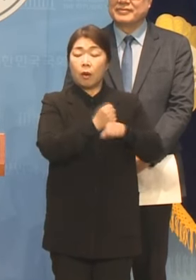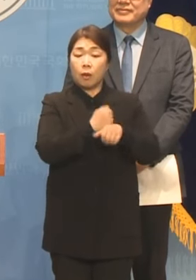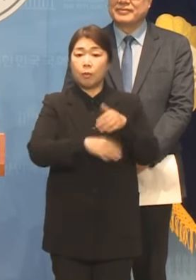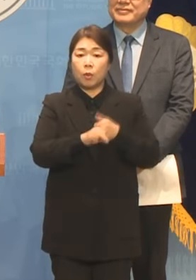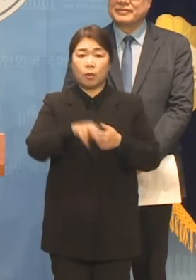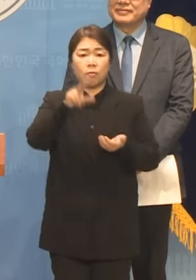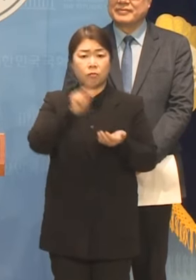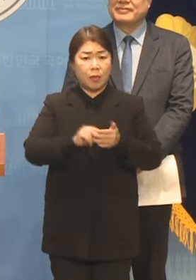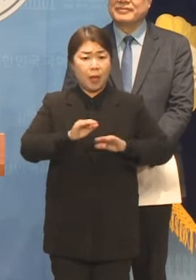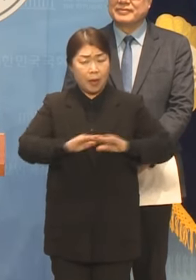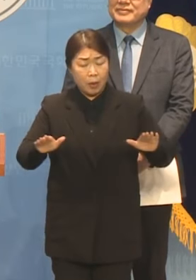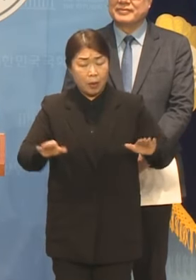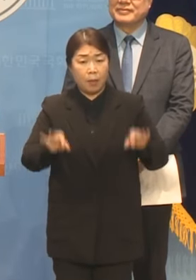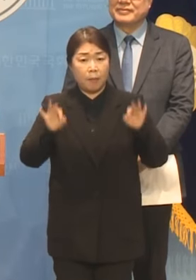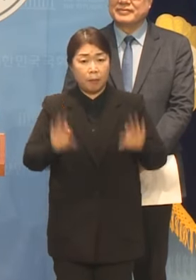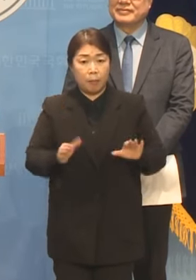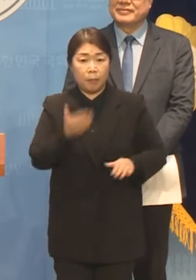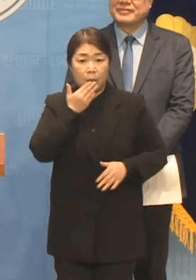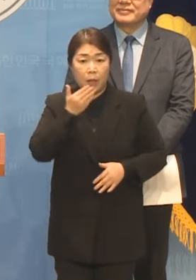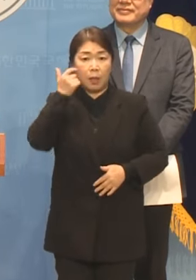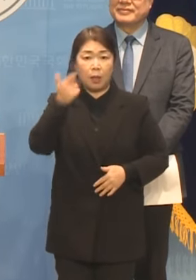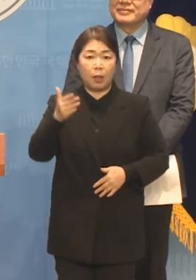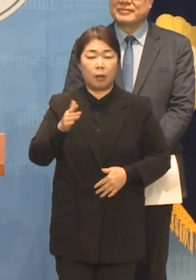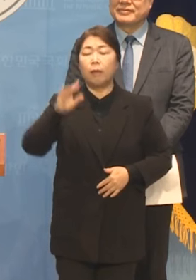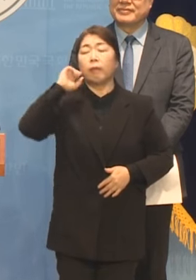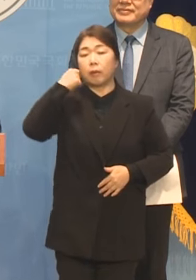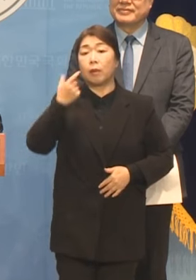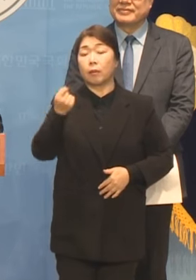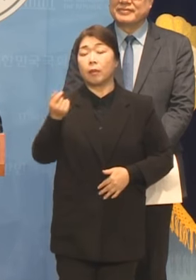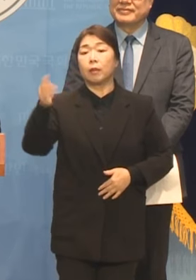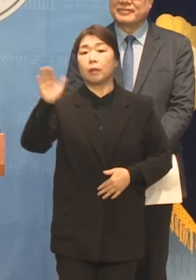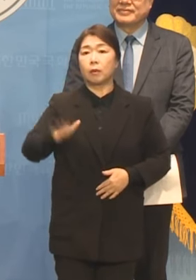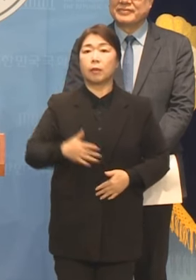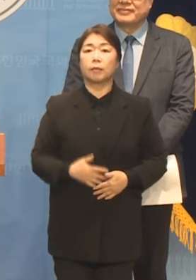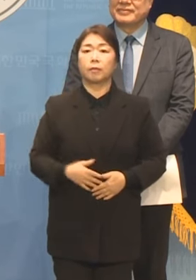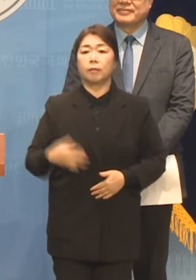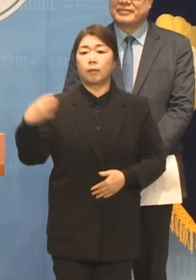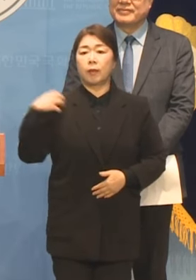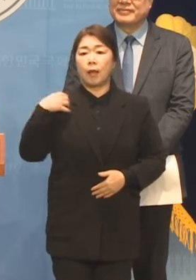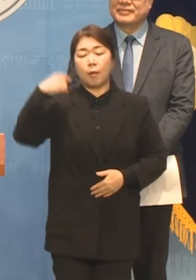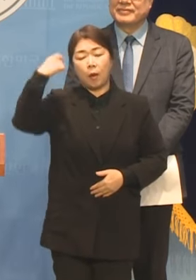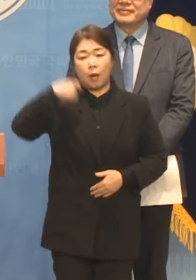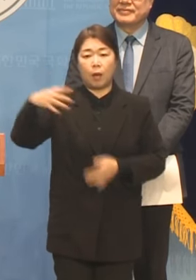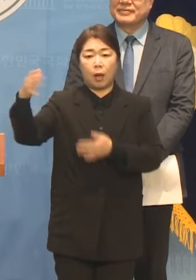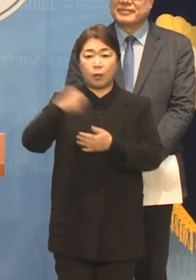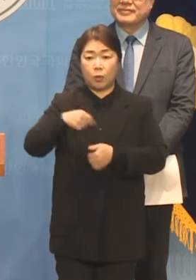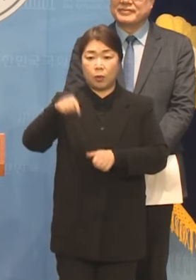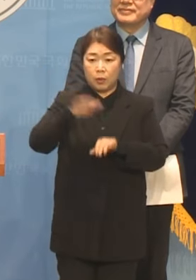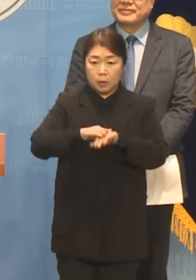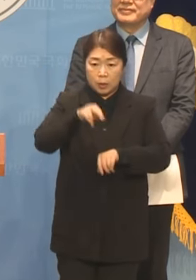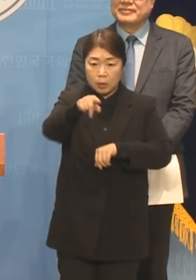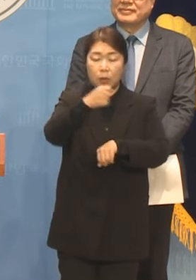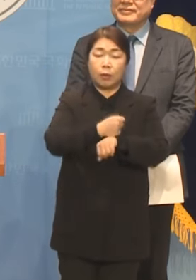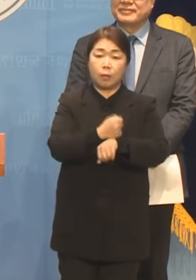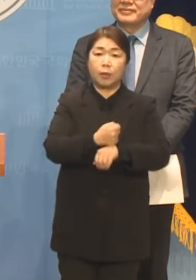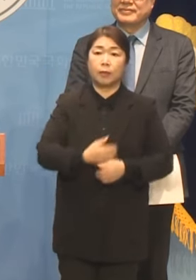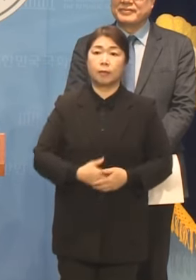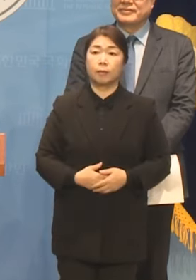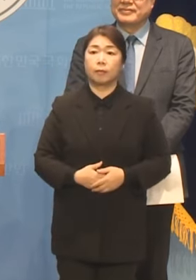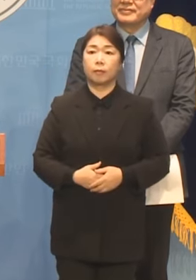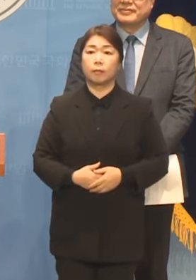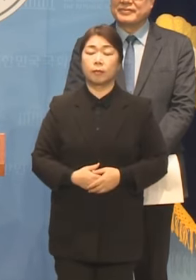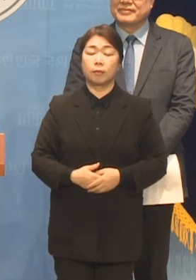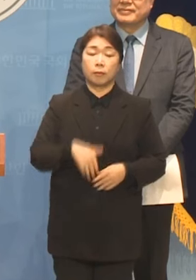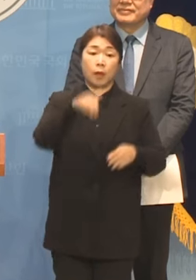문제가 한꺼번에 해결되지는 않을 것입니다 사명감을 가지고 실천하도록 하겠습니다